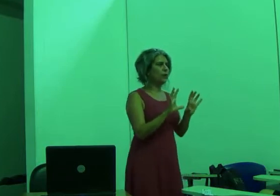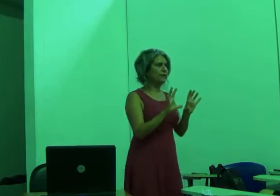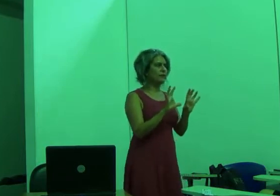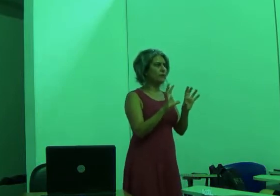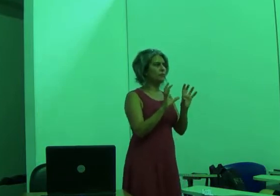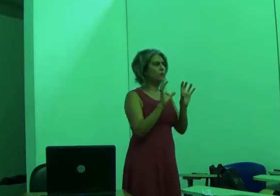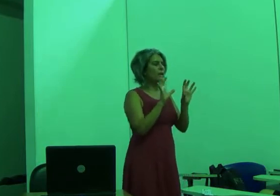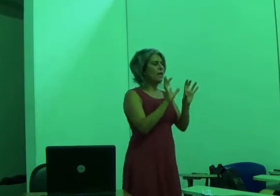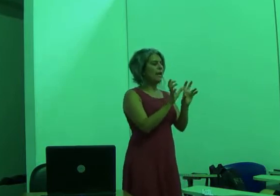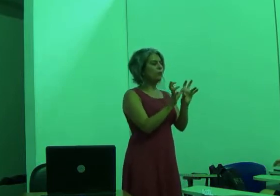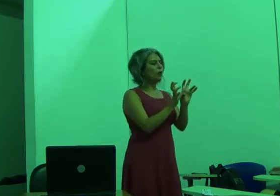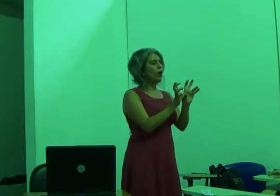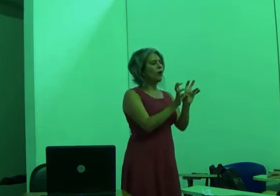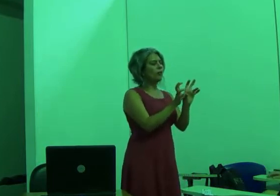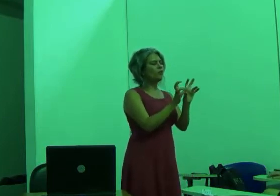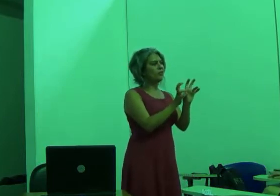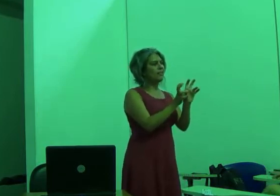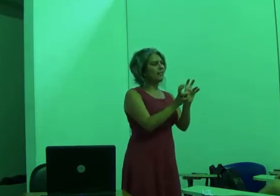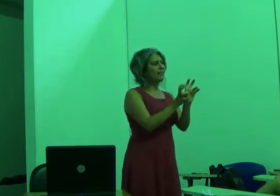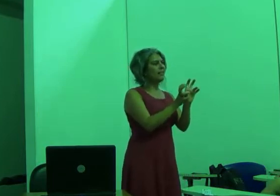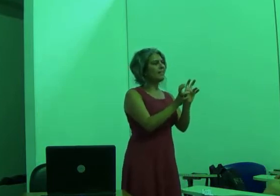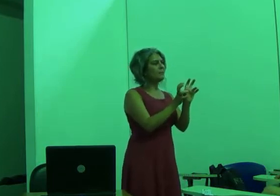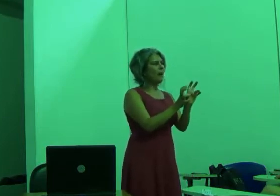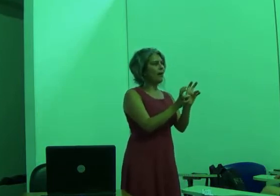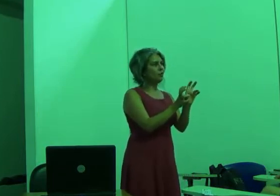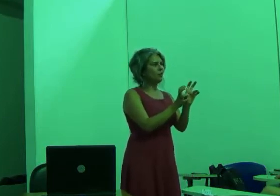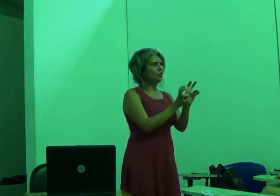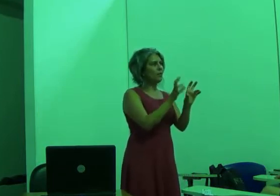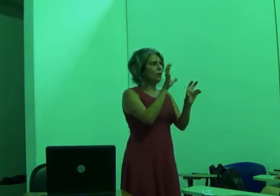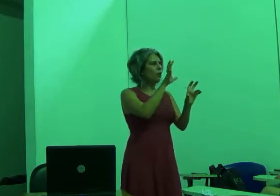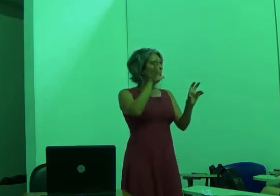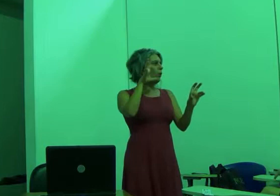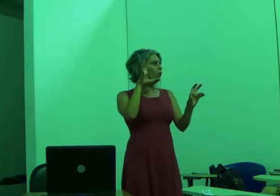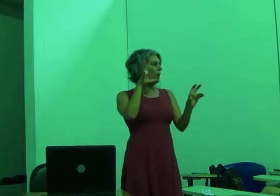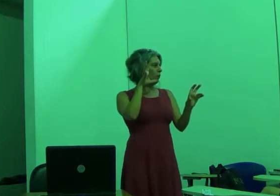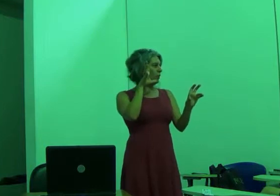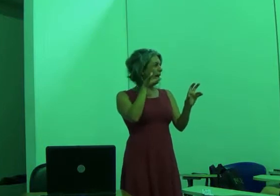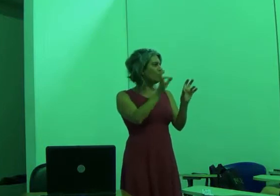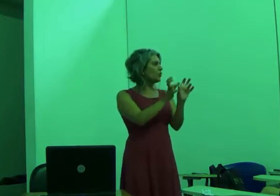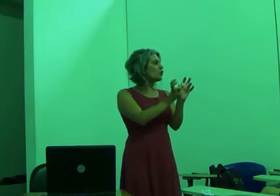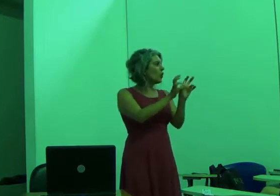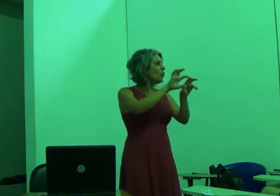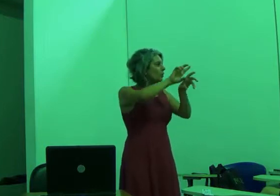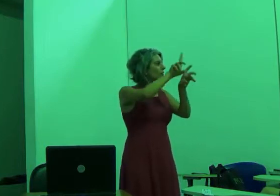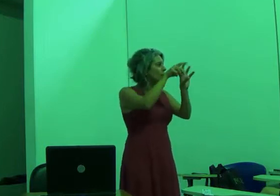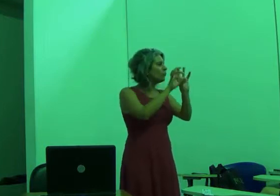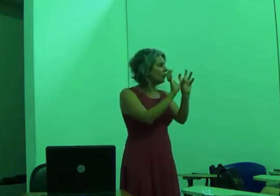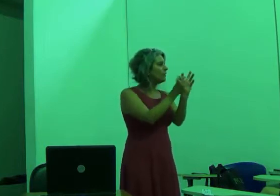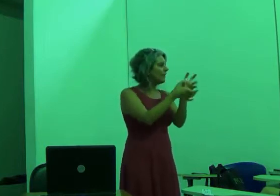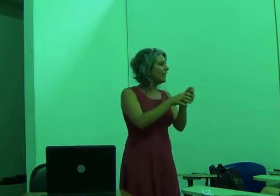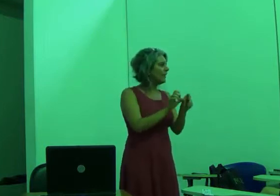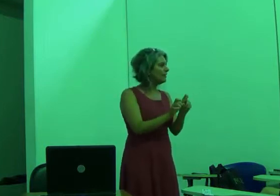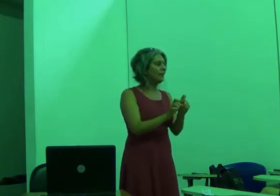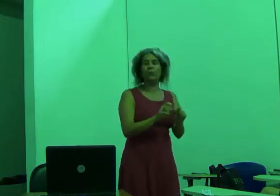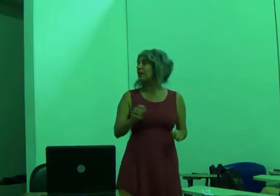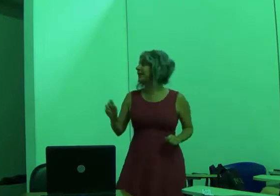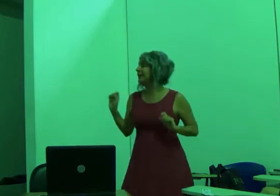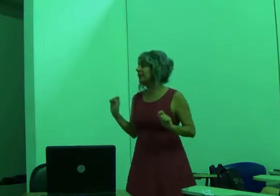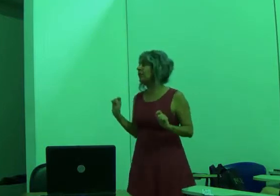conhece isso. É um nó que diz que essas três partes compõem uma unidade só quando estão todas em relação. Então não é,